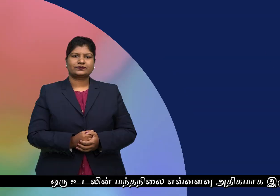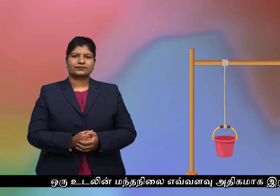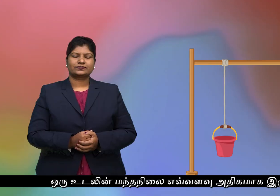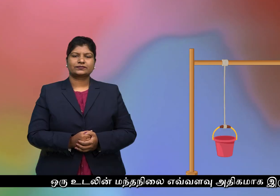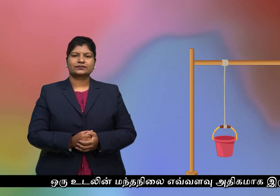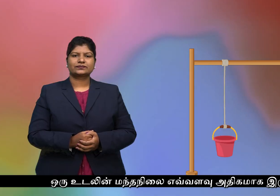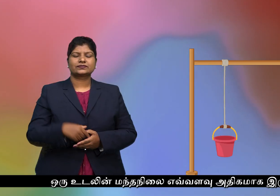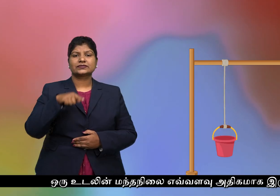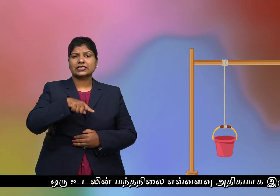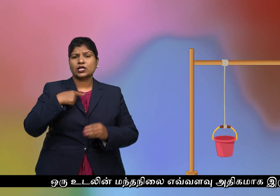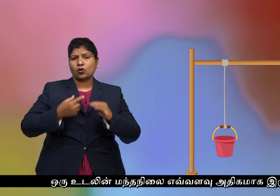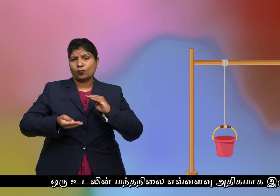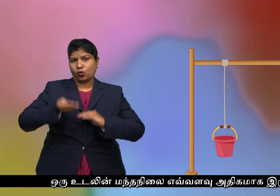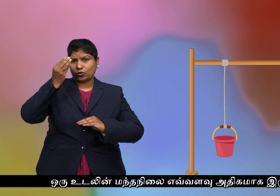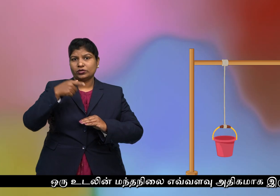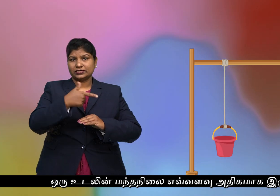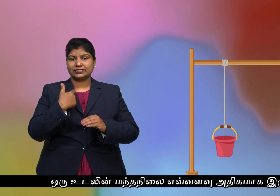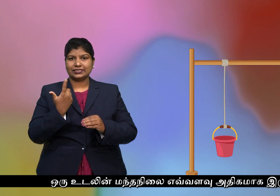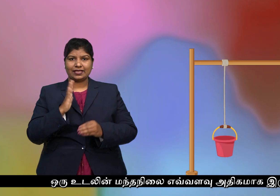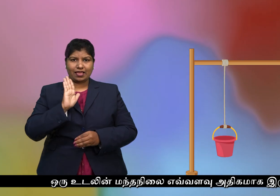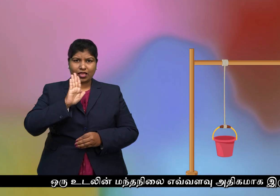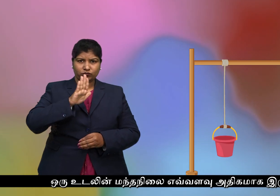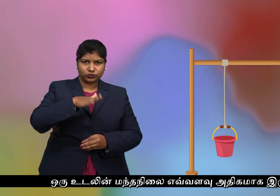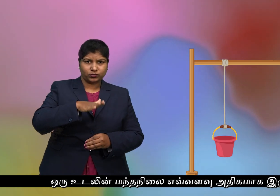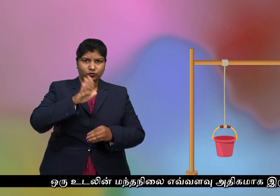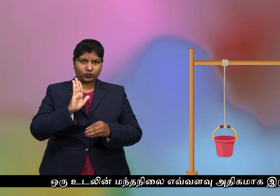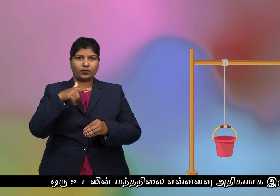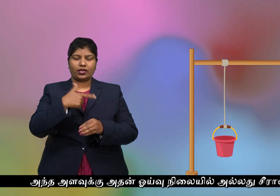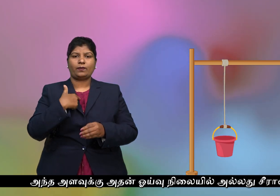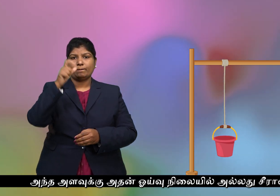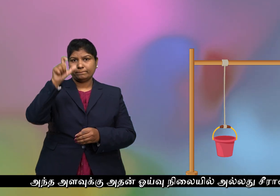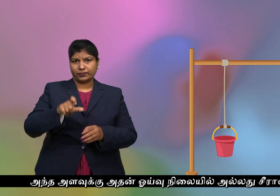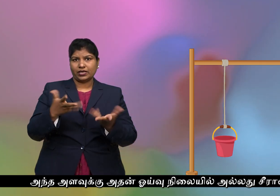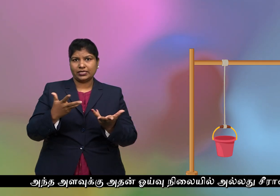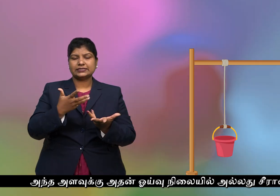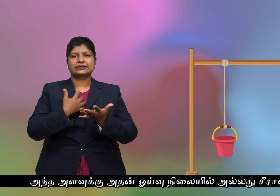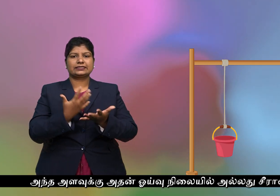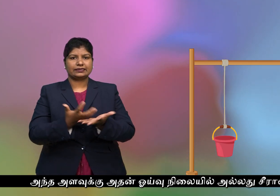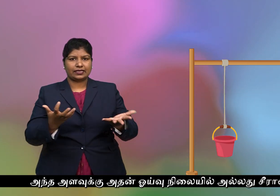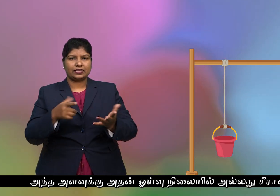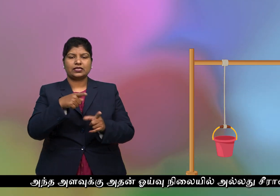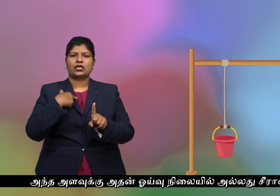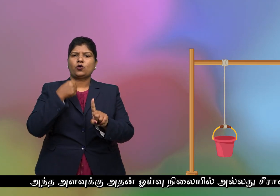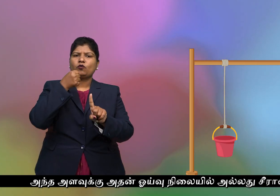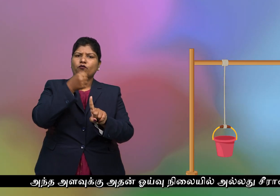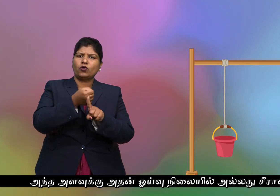ஒரு உடலின் நிலைமம் எவ்வளவு அதிகமாக இருக்கிறதோ அந்த அளவுக்கு அந்த ஓய்வு நிலையில் அல்லது